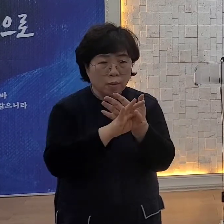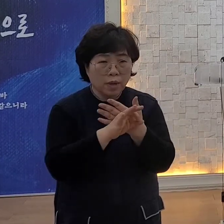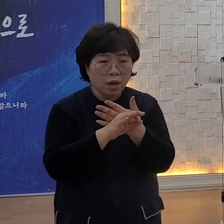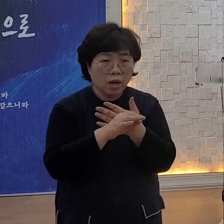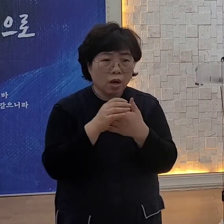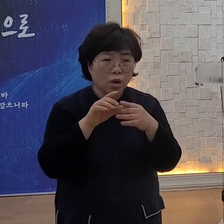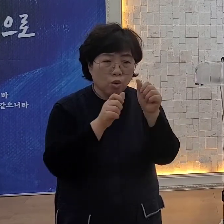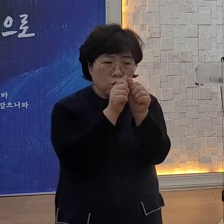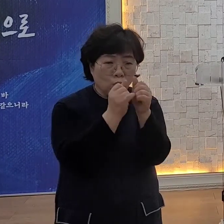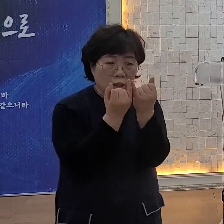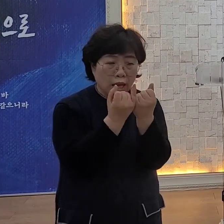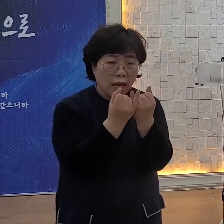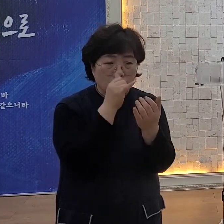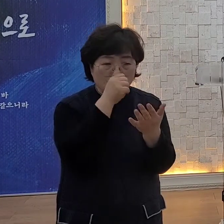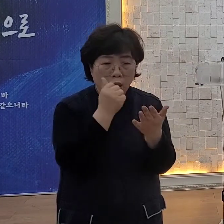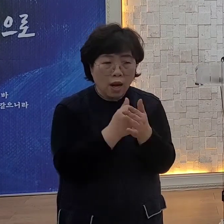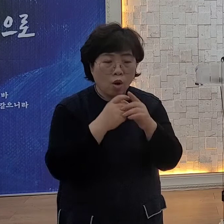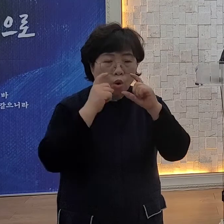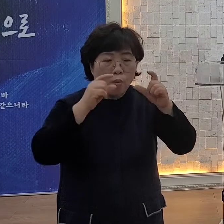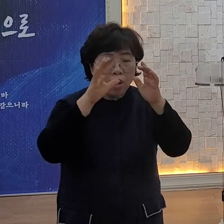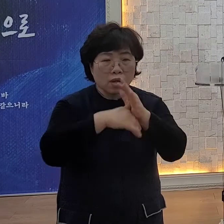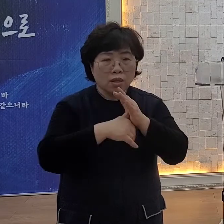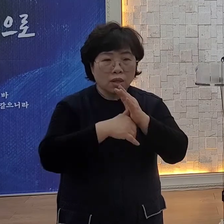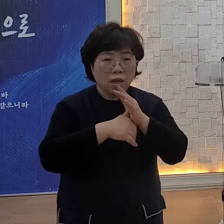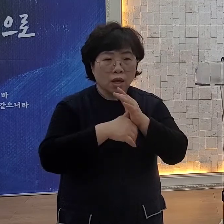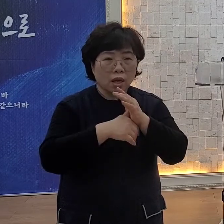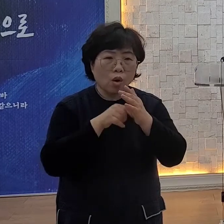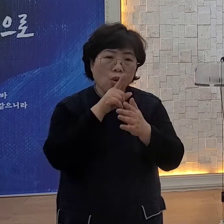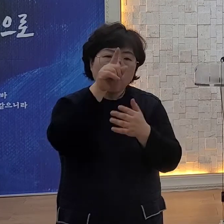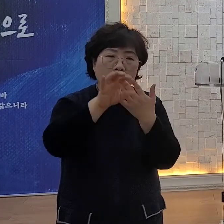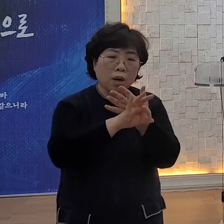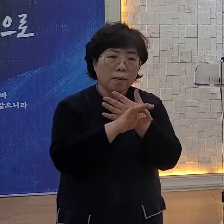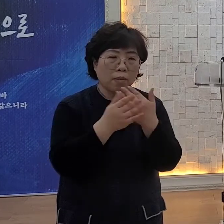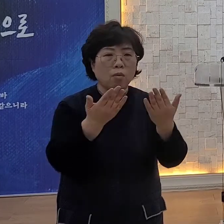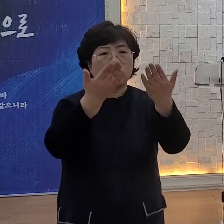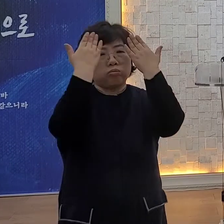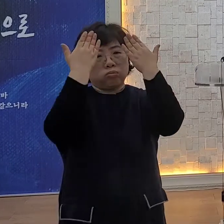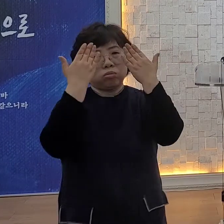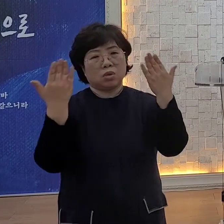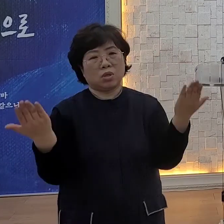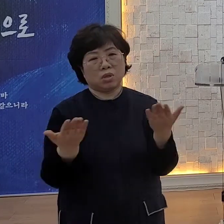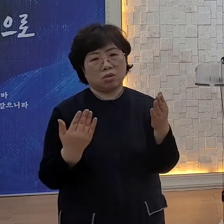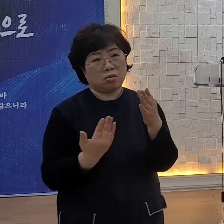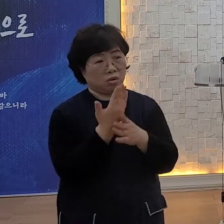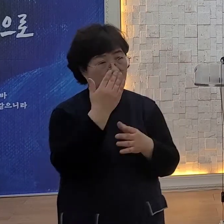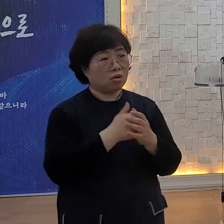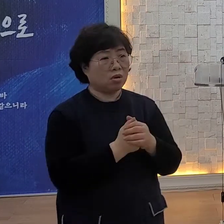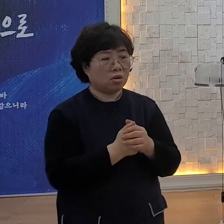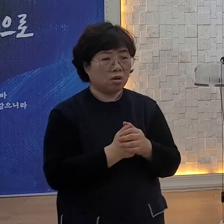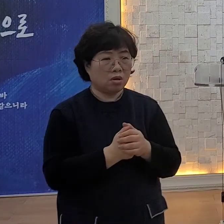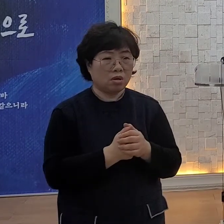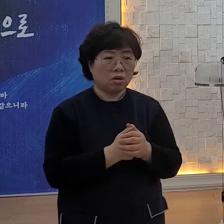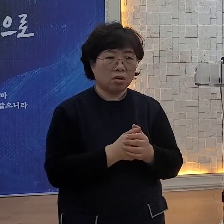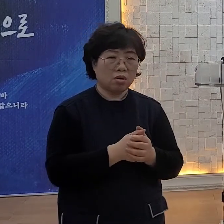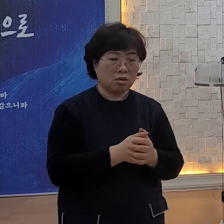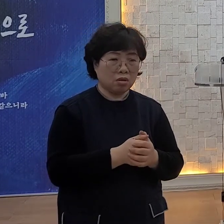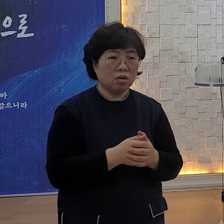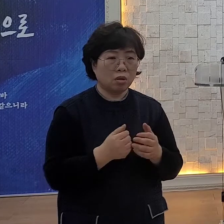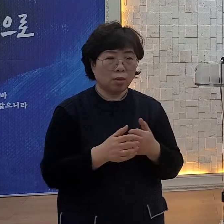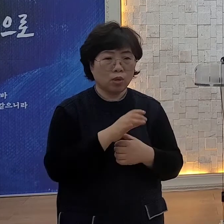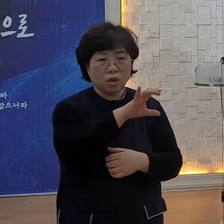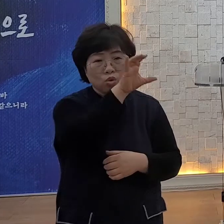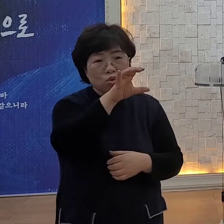분명히 말씀을 드리는데 저는 그날 누군가가 신고하면 감옥에 잡혀가는 시대가 이게 유럽 시대예요. 그래서 유럽에서는